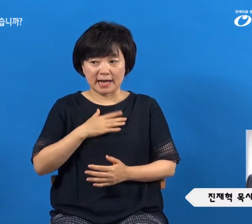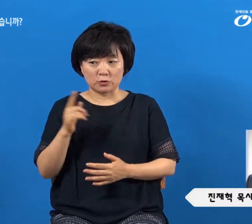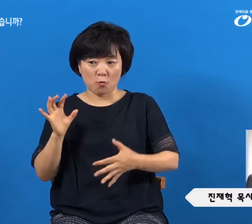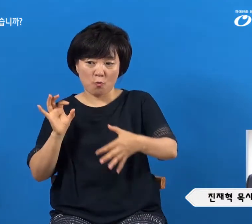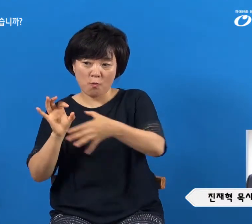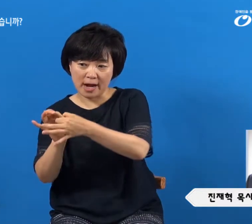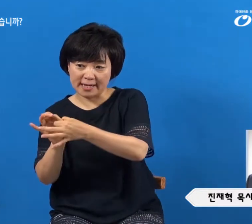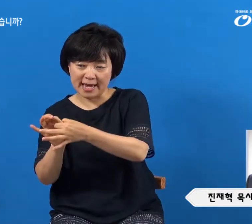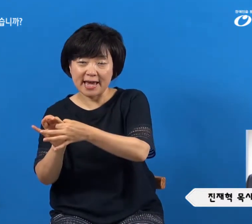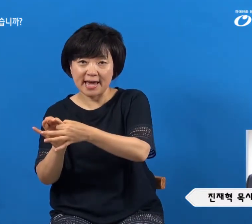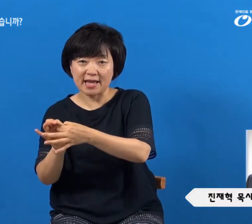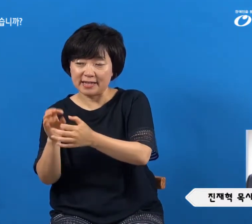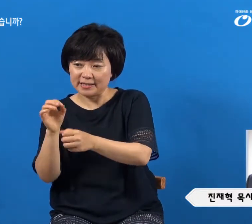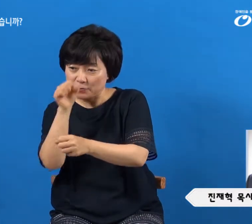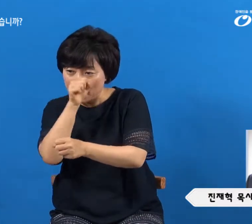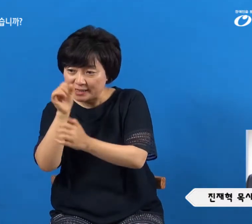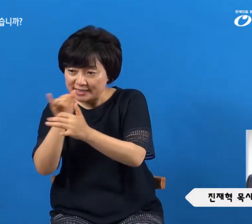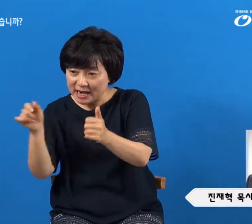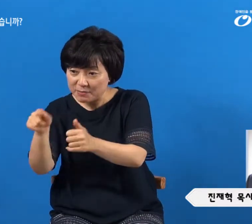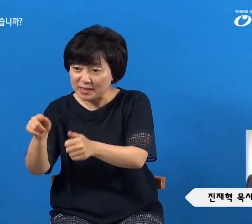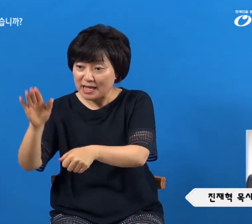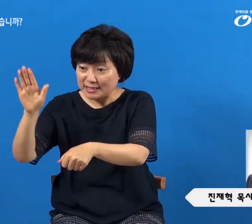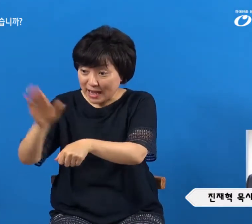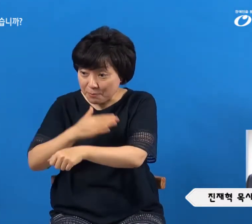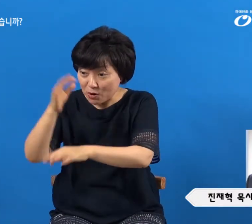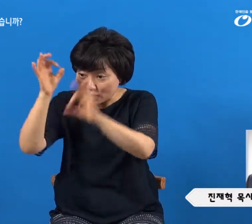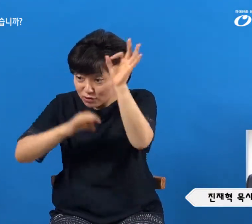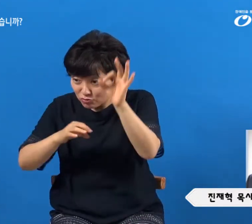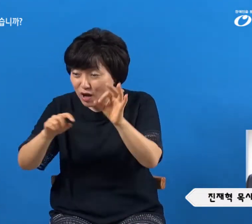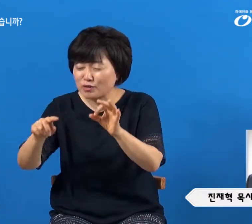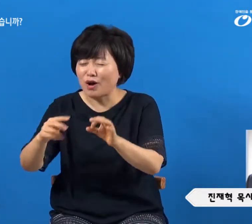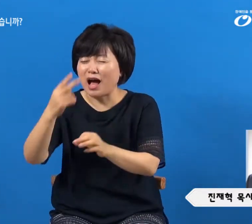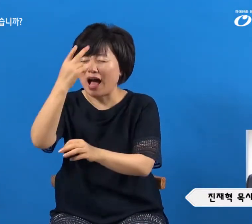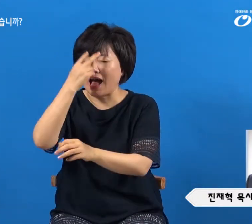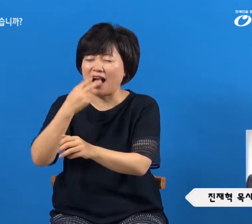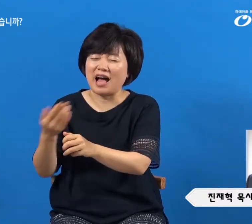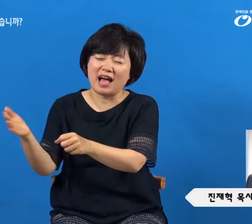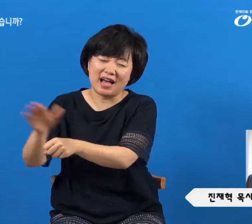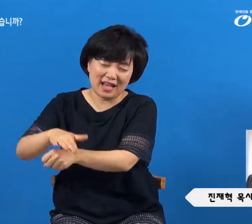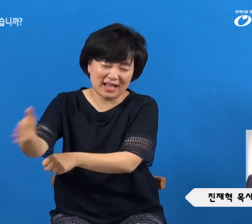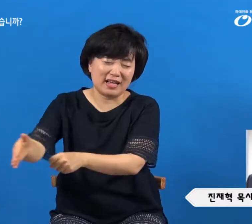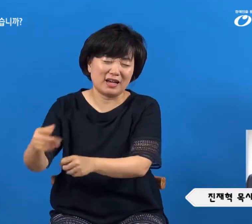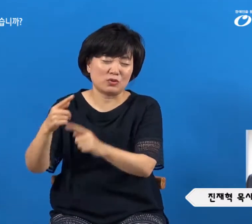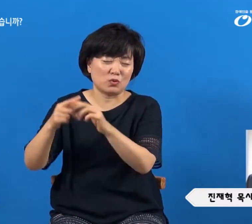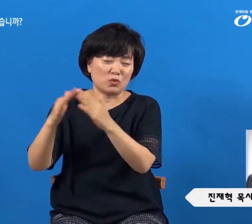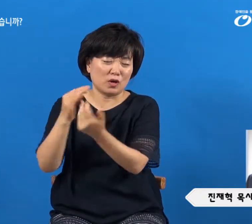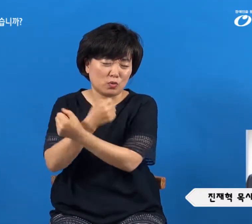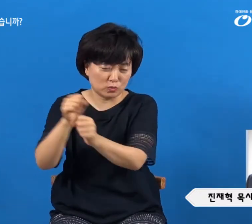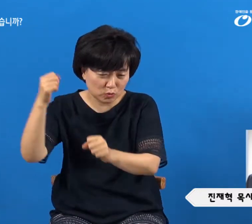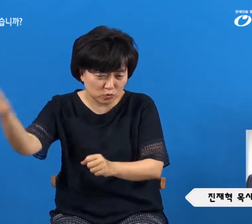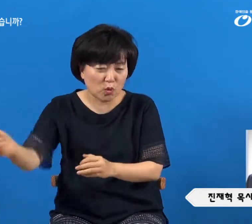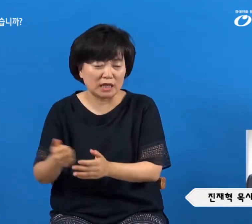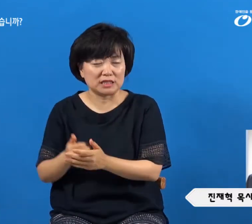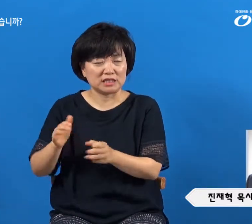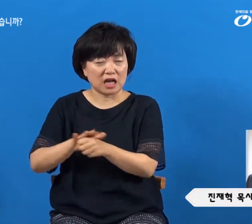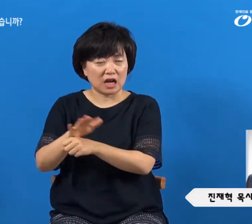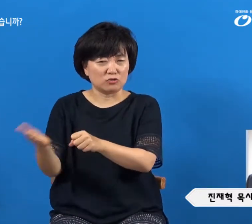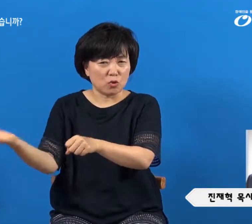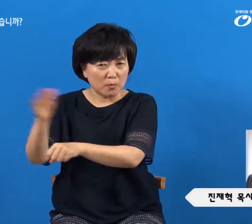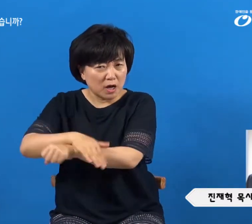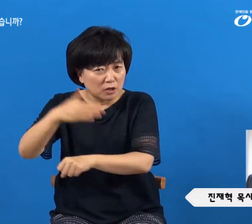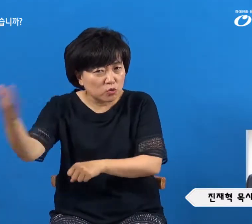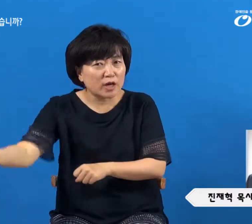관계가 있는 사람이라면 그 사람이 잘못해도 교회가 용서해야지, 사랑으로 품어야지